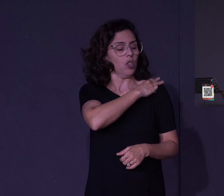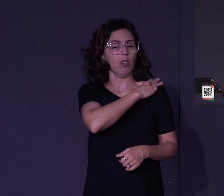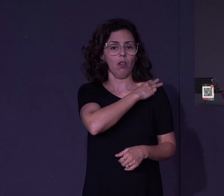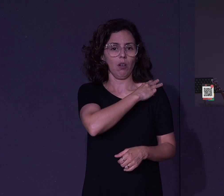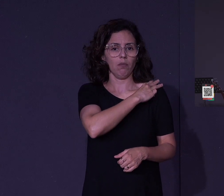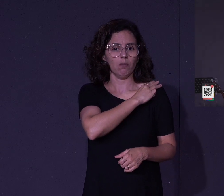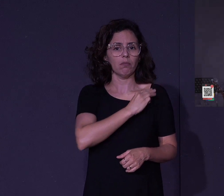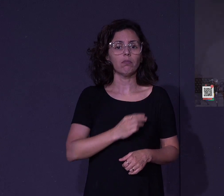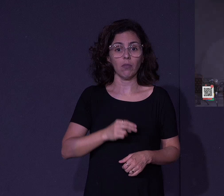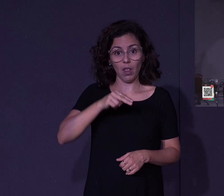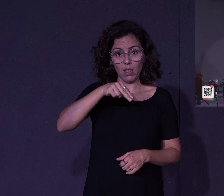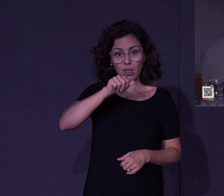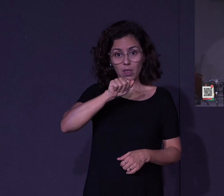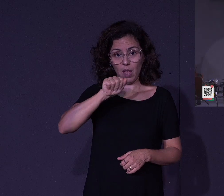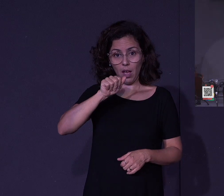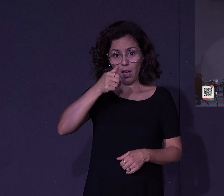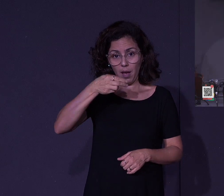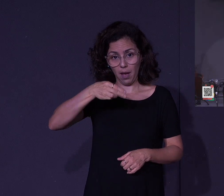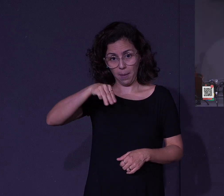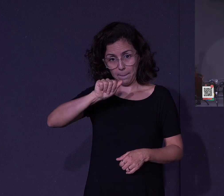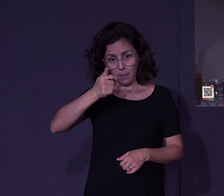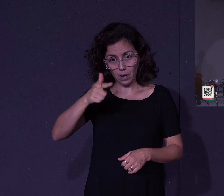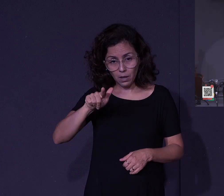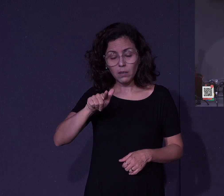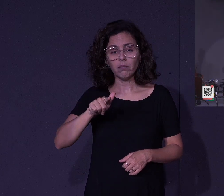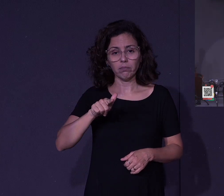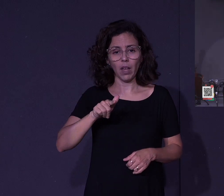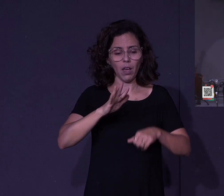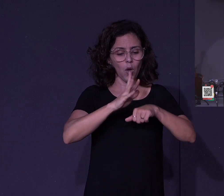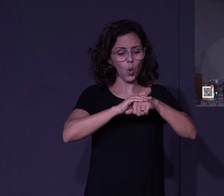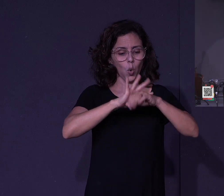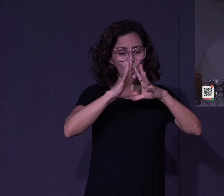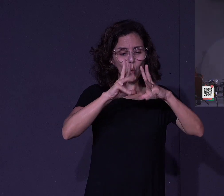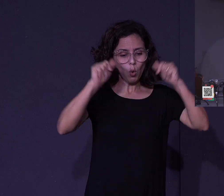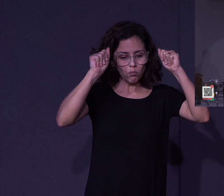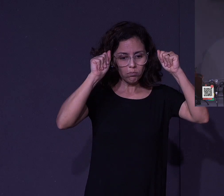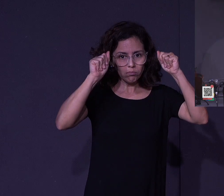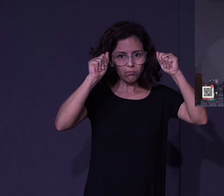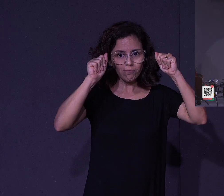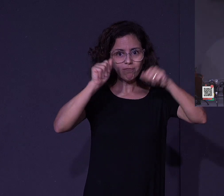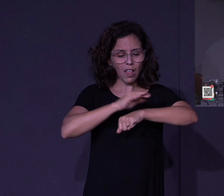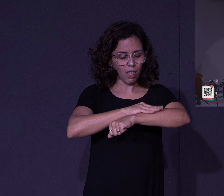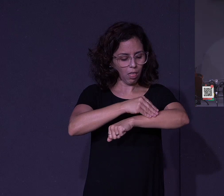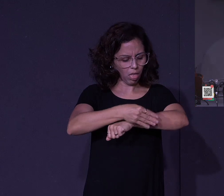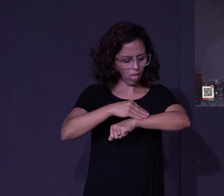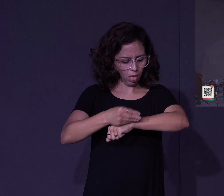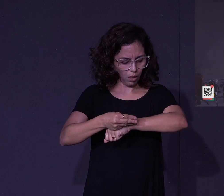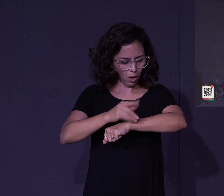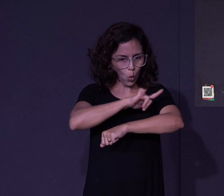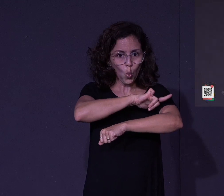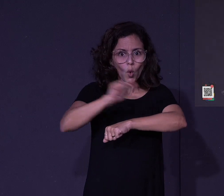mulher, que muito certamente vinha na frente daquela multidão, libera a palavra para ela, não é mera educação,